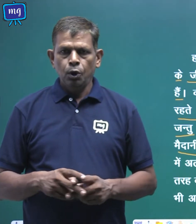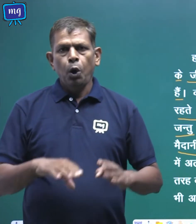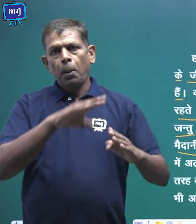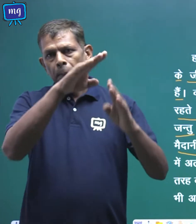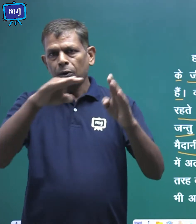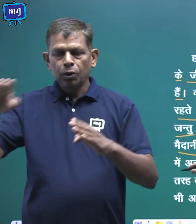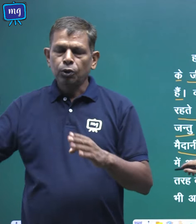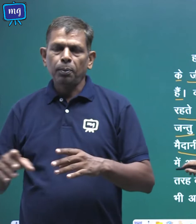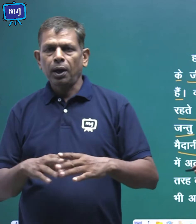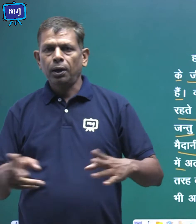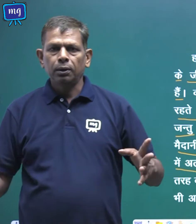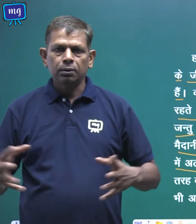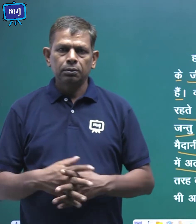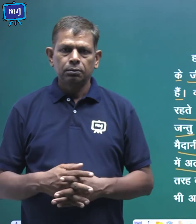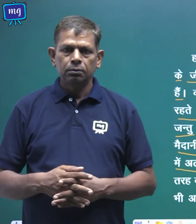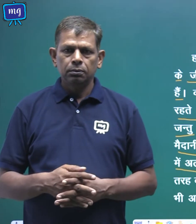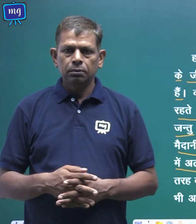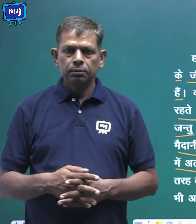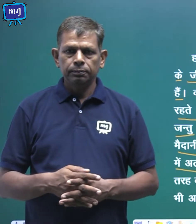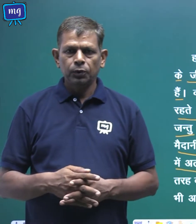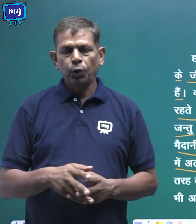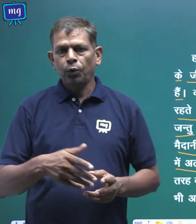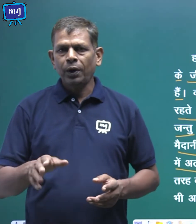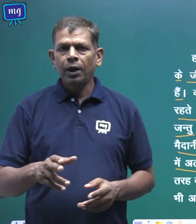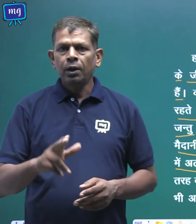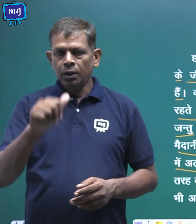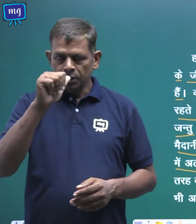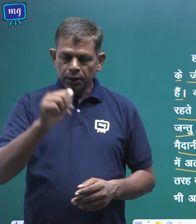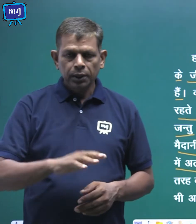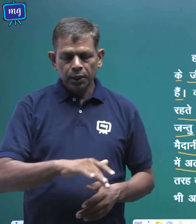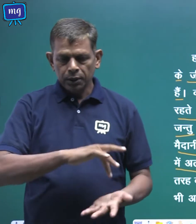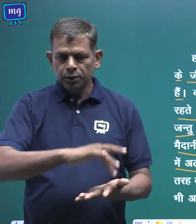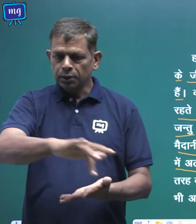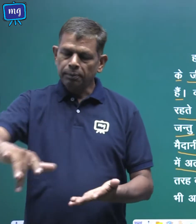में अलग व जलीय क्षेत्र में